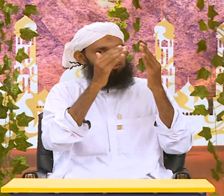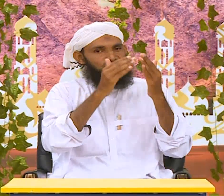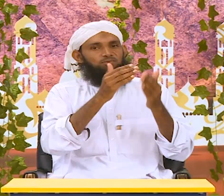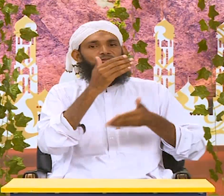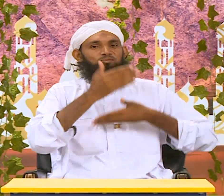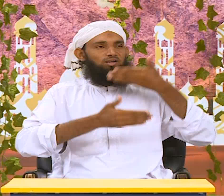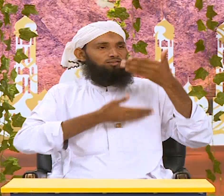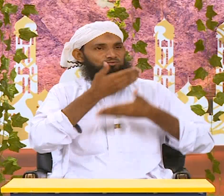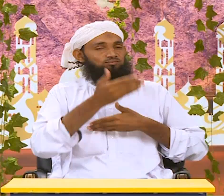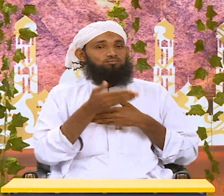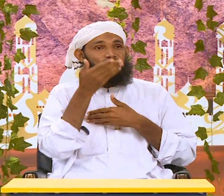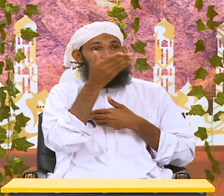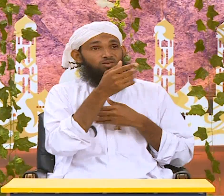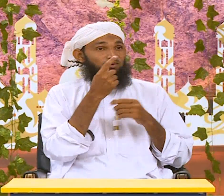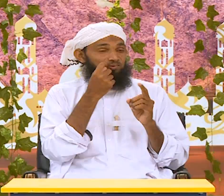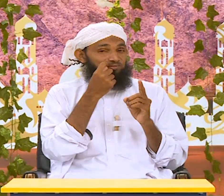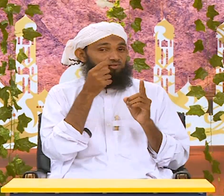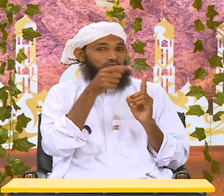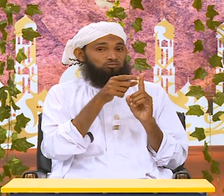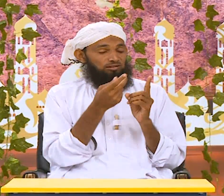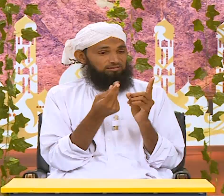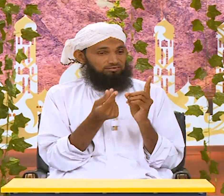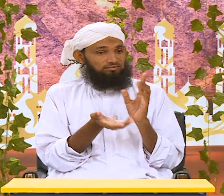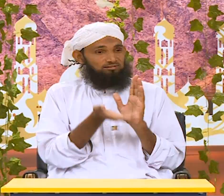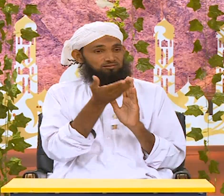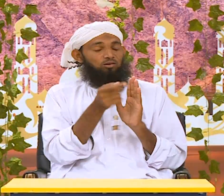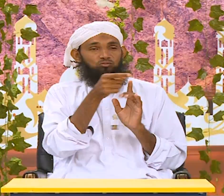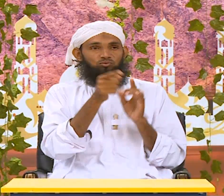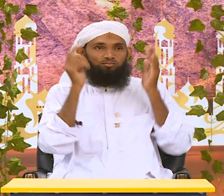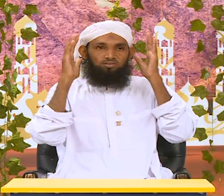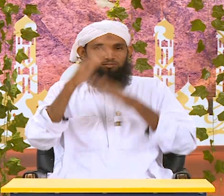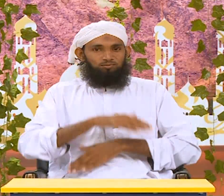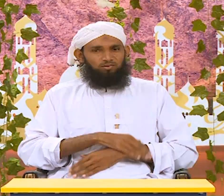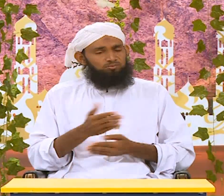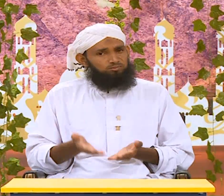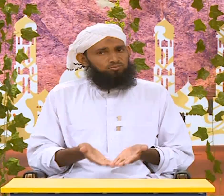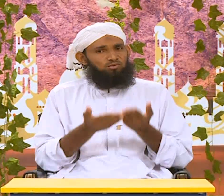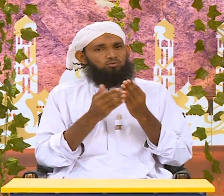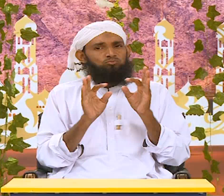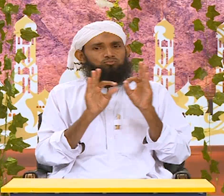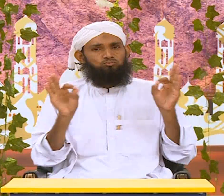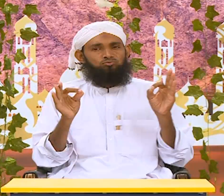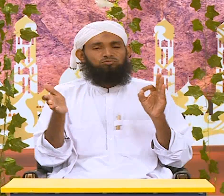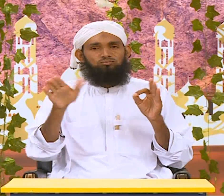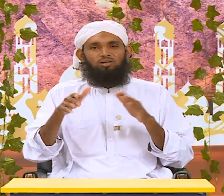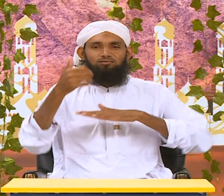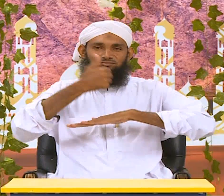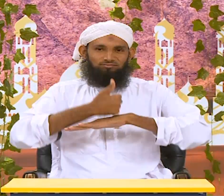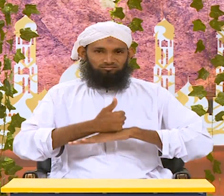وصحبہ وسلم نے فرمایا، اے نمازی تو نے جلدی کی، جب تم نماز پڑھو تو فارغ ہونے کے بعد بیٹھ جاؤ، پھر اللہ پاک کی